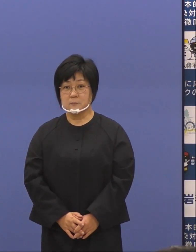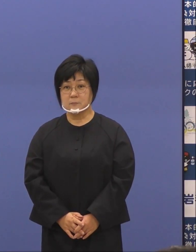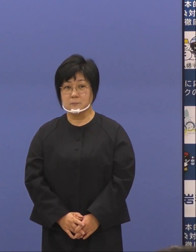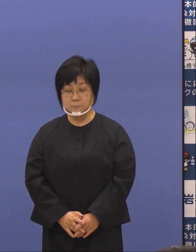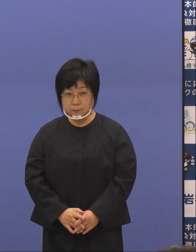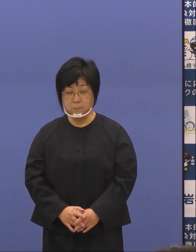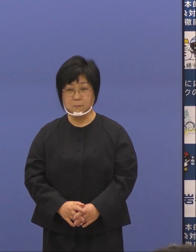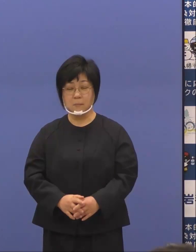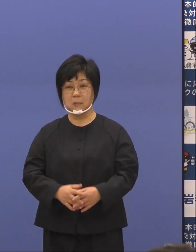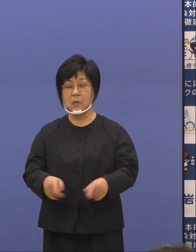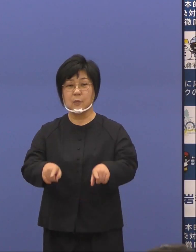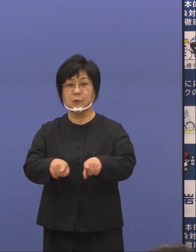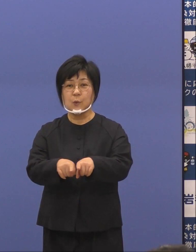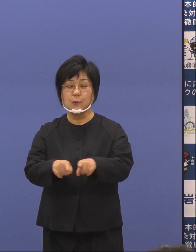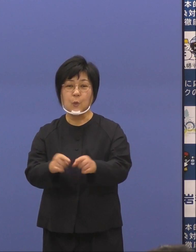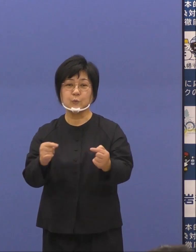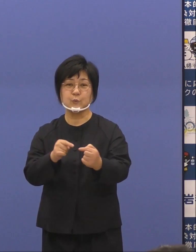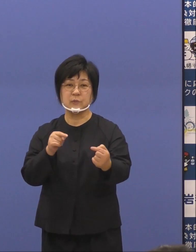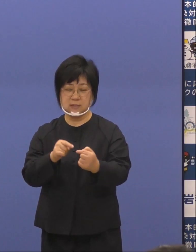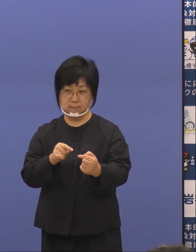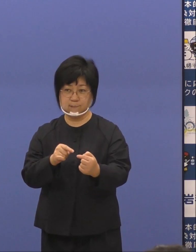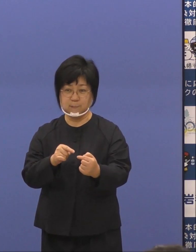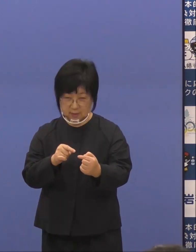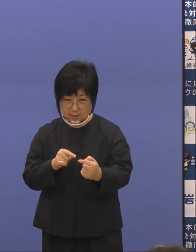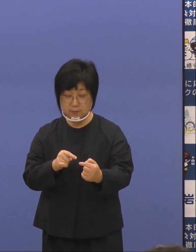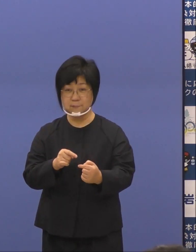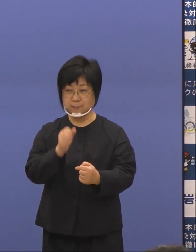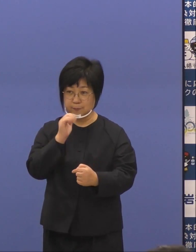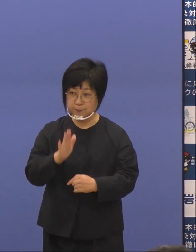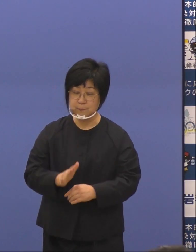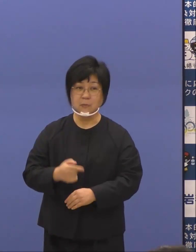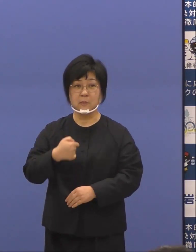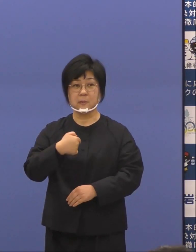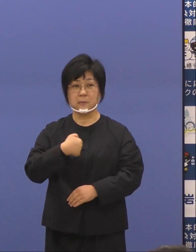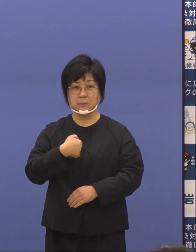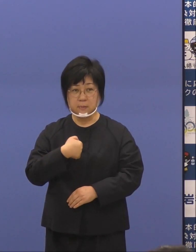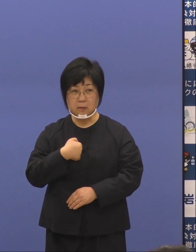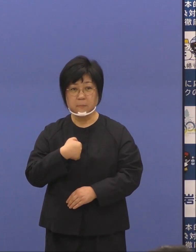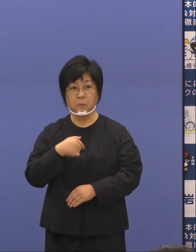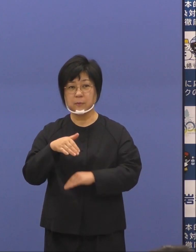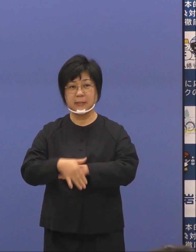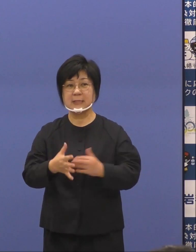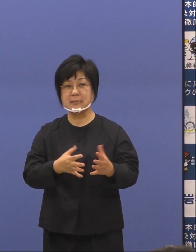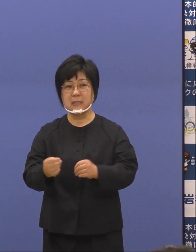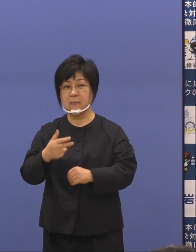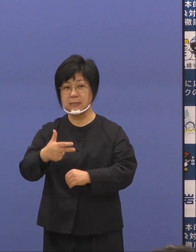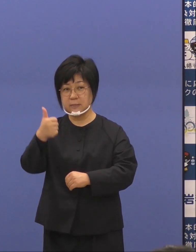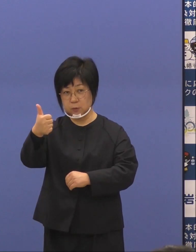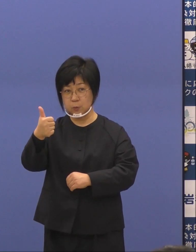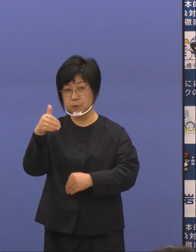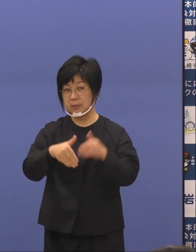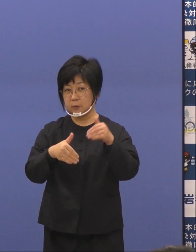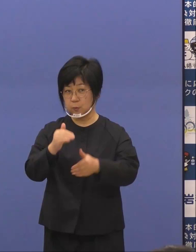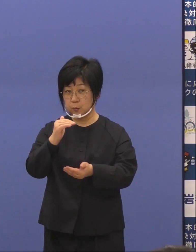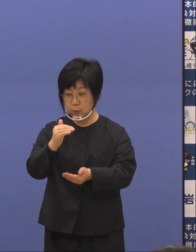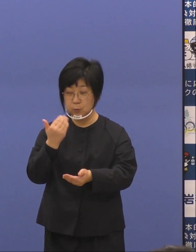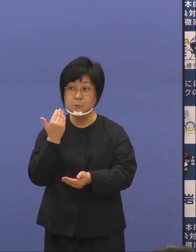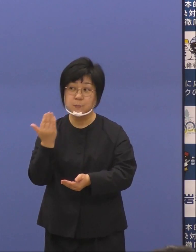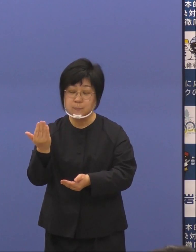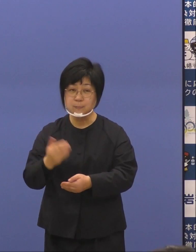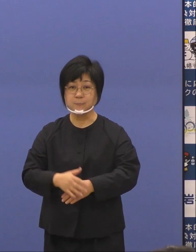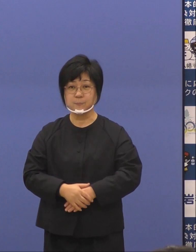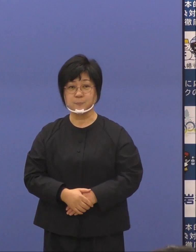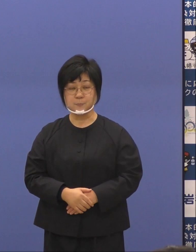共同通信の山田と申します。よろしくお願いします。私からも滝沢市長選についてお聞きします。今回